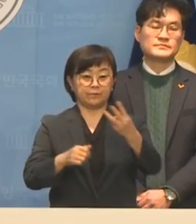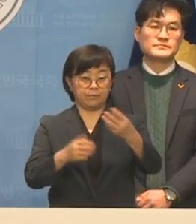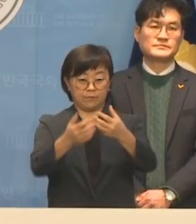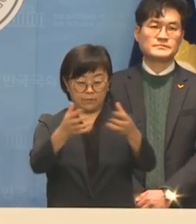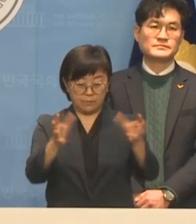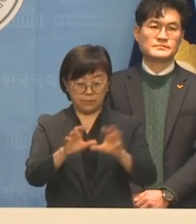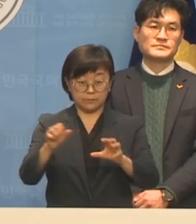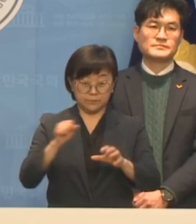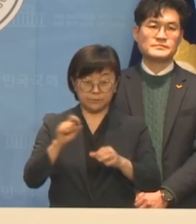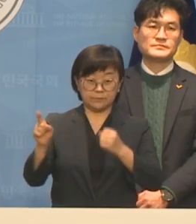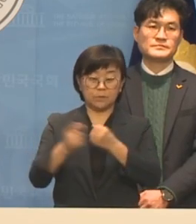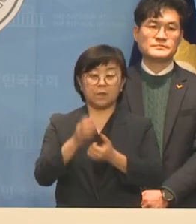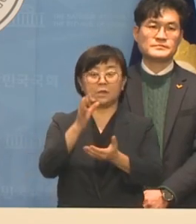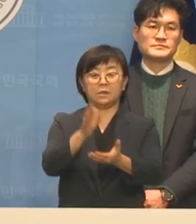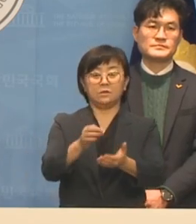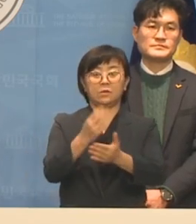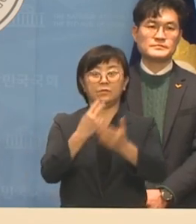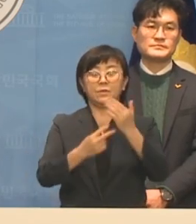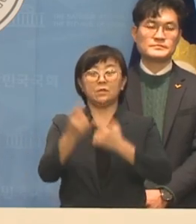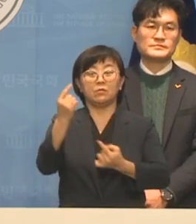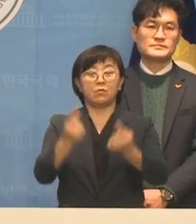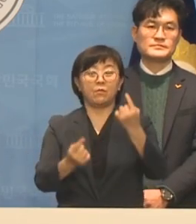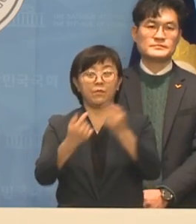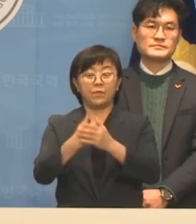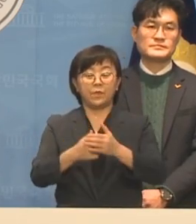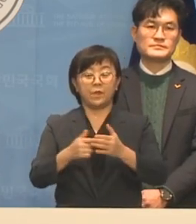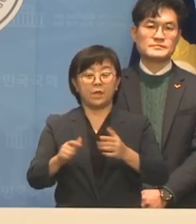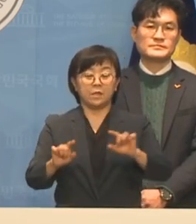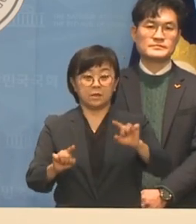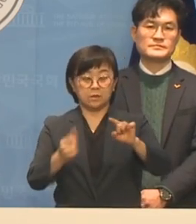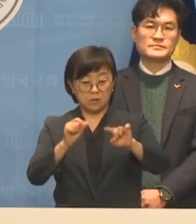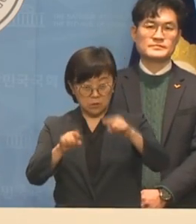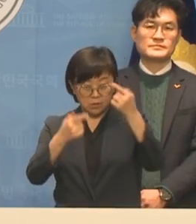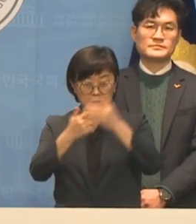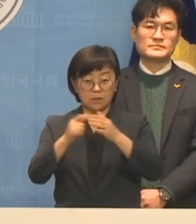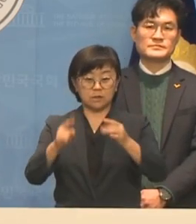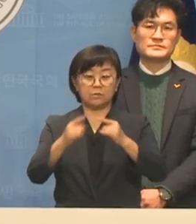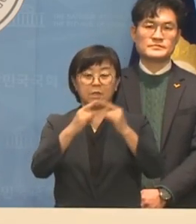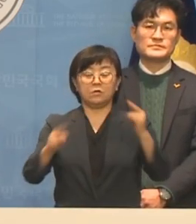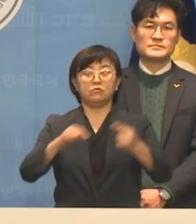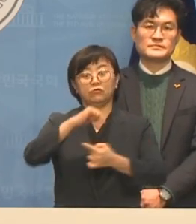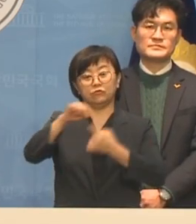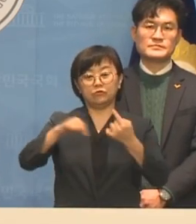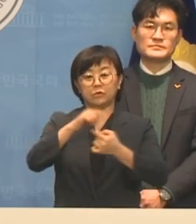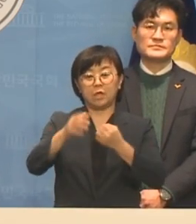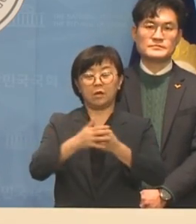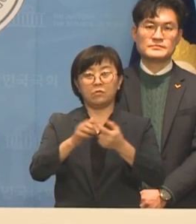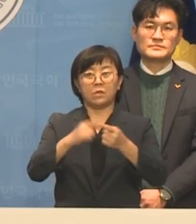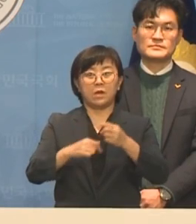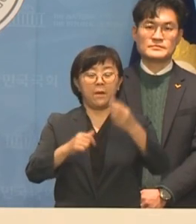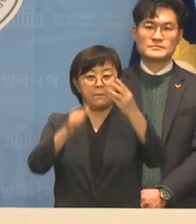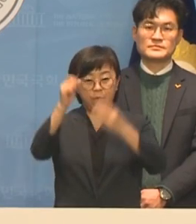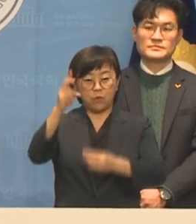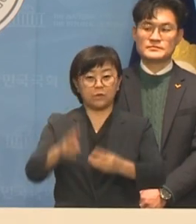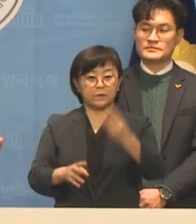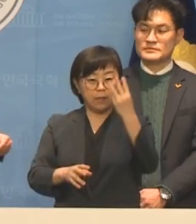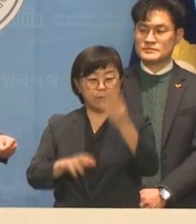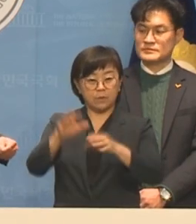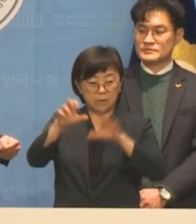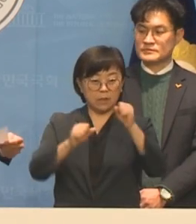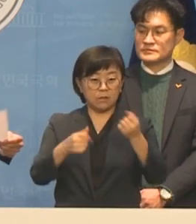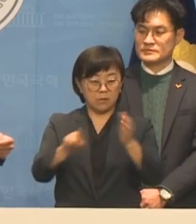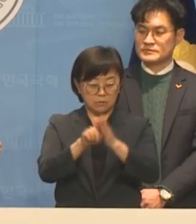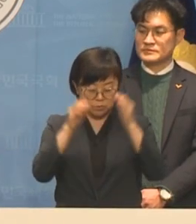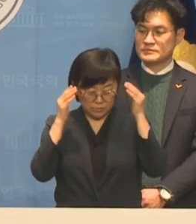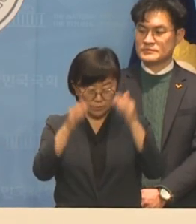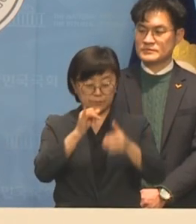제3지대 세력들은 가치와 비전보다는 설 전까지 빅텐트 운운하며 기호 3번 쟁탈전에만